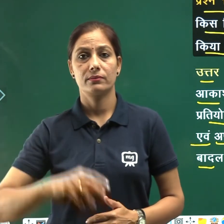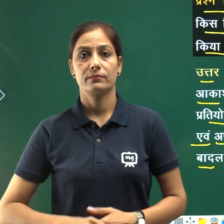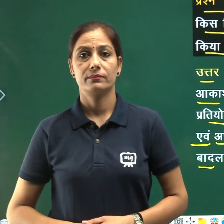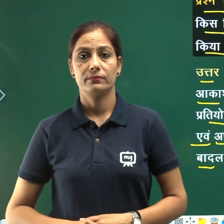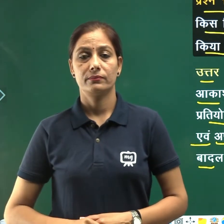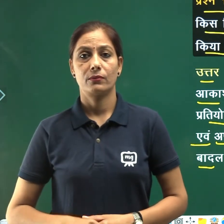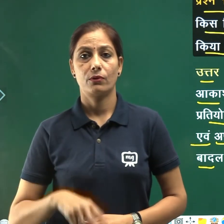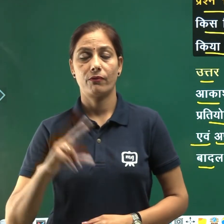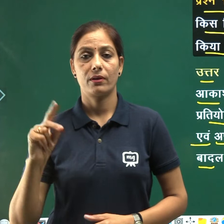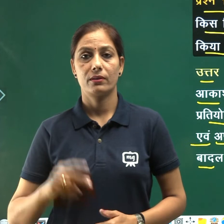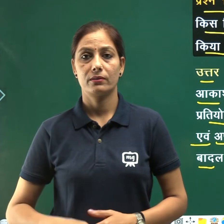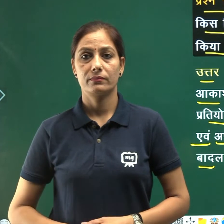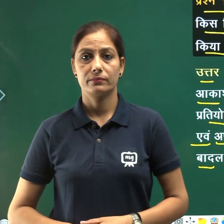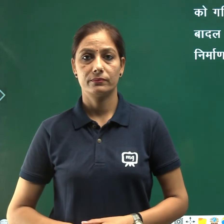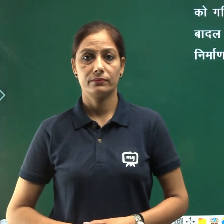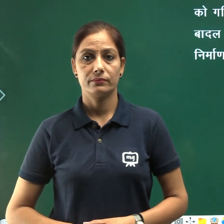व